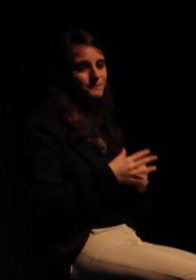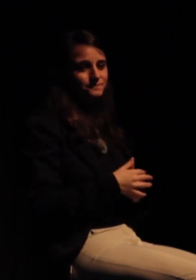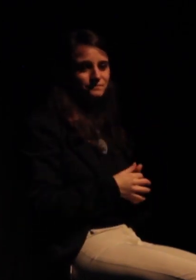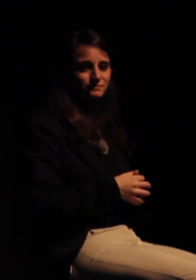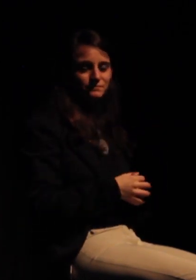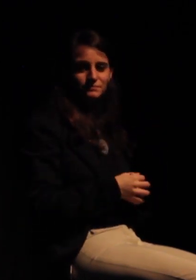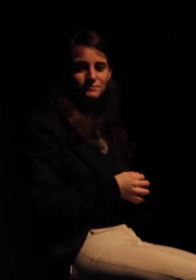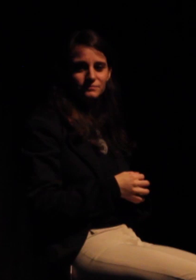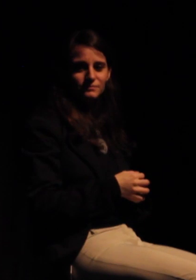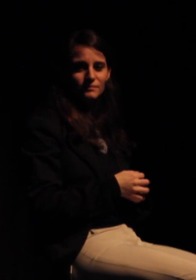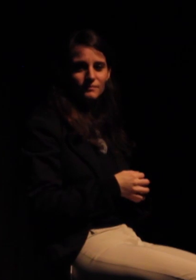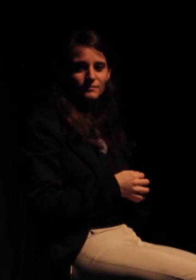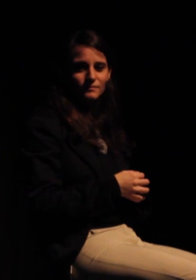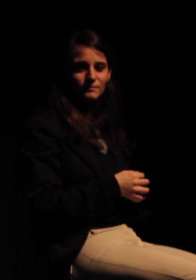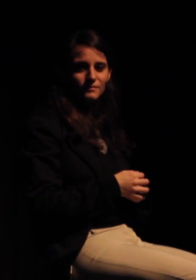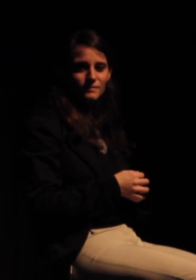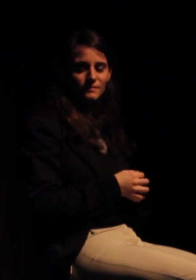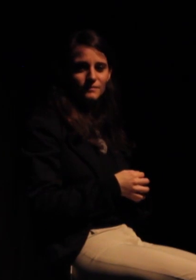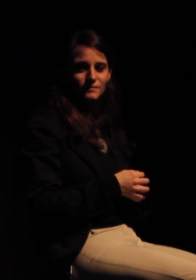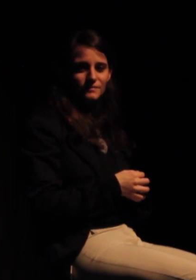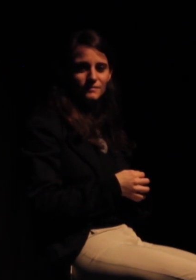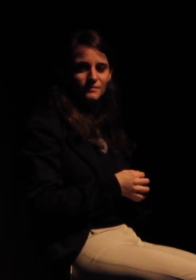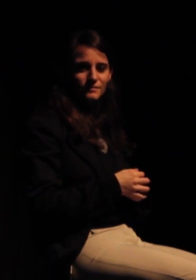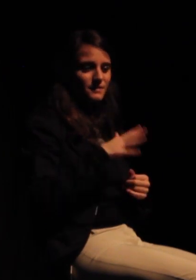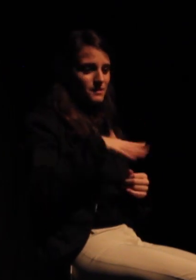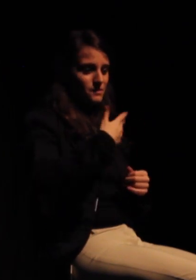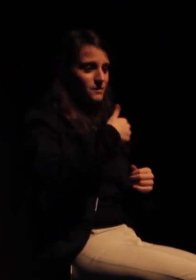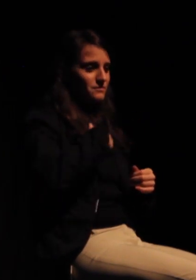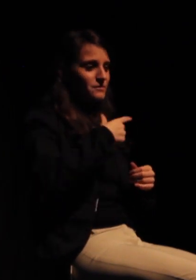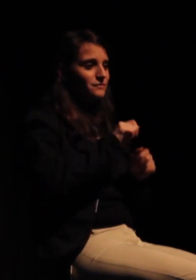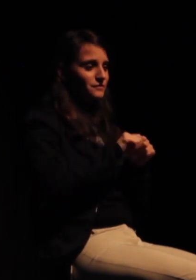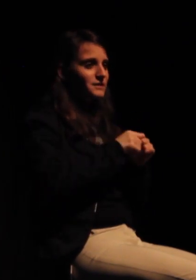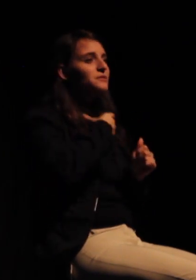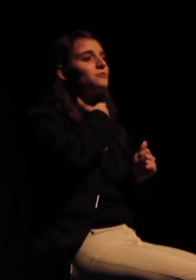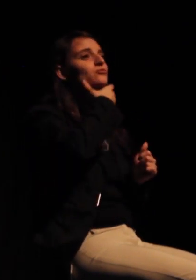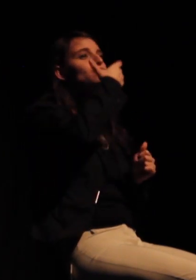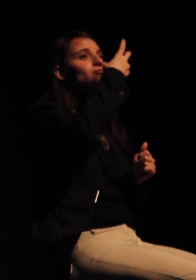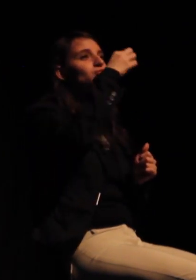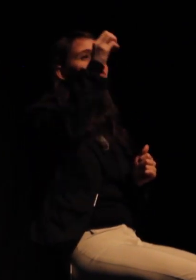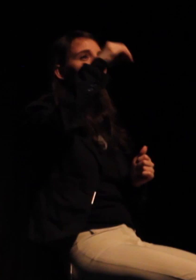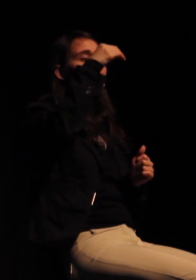E quando também eu fiz a girafa com 200 metros,